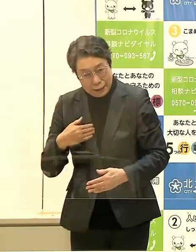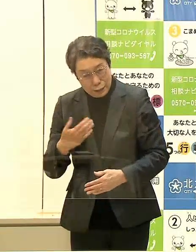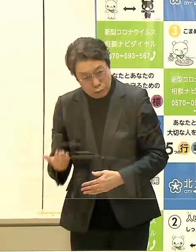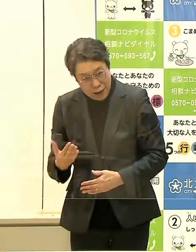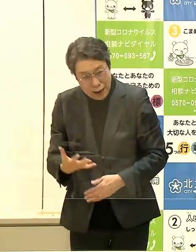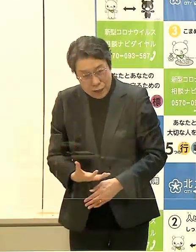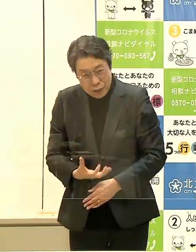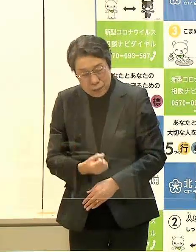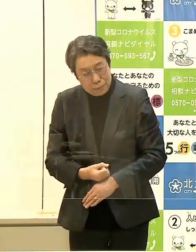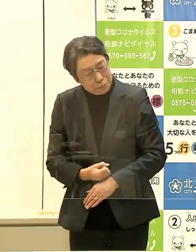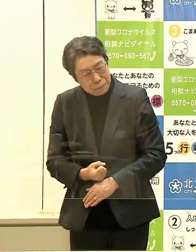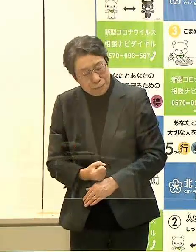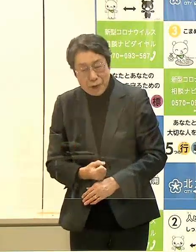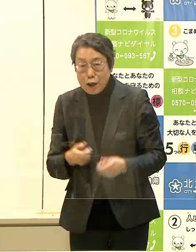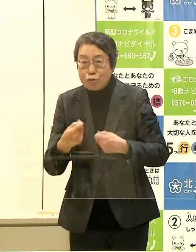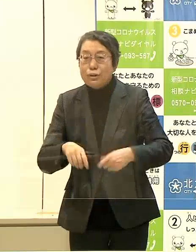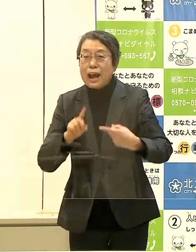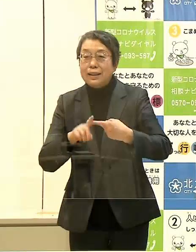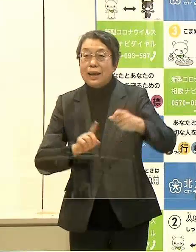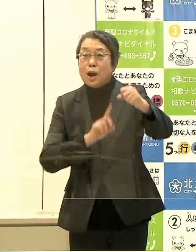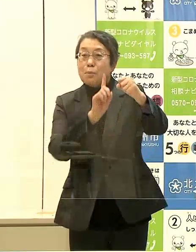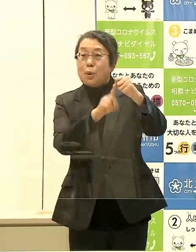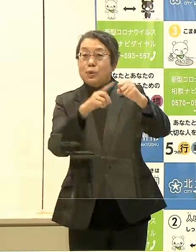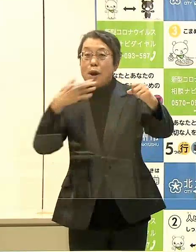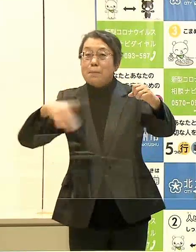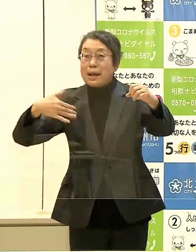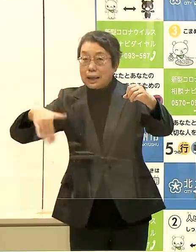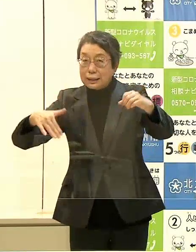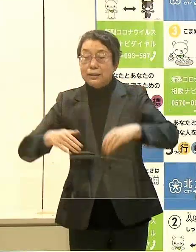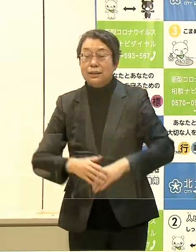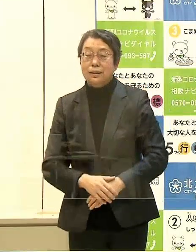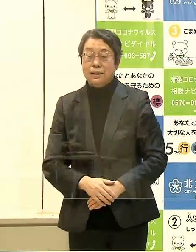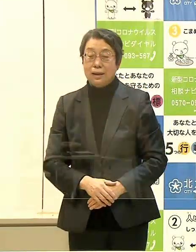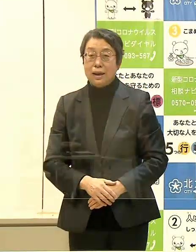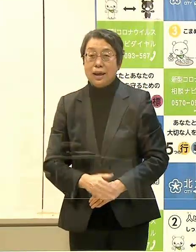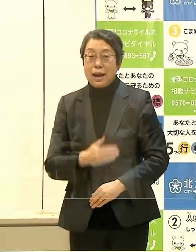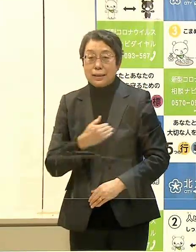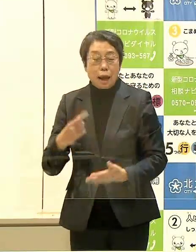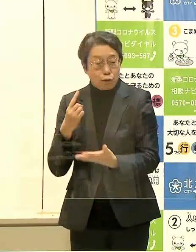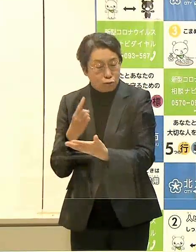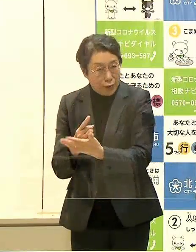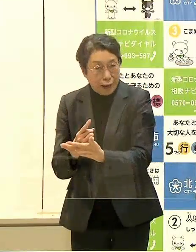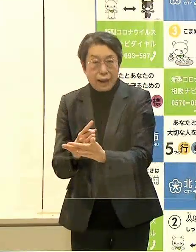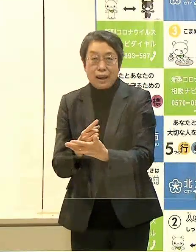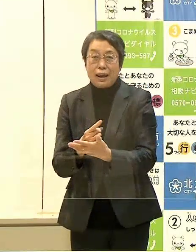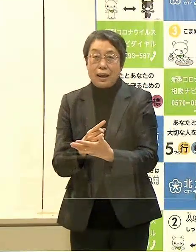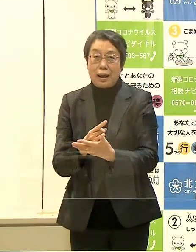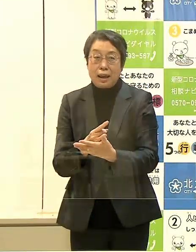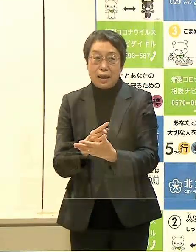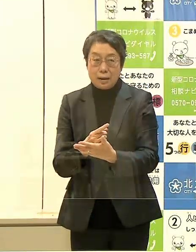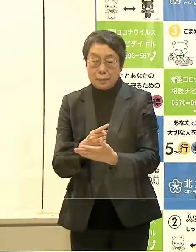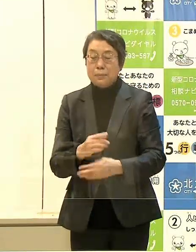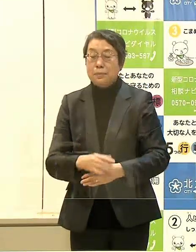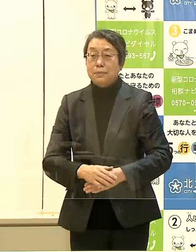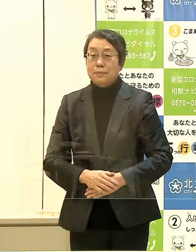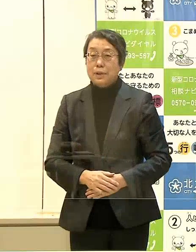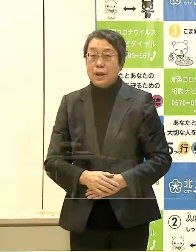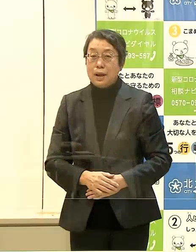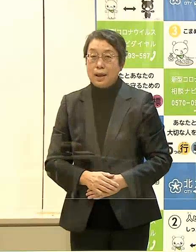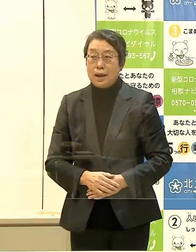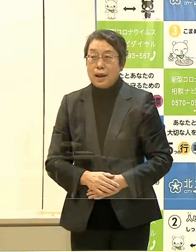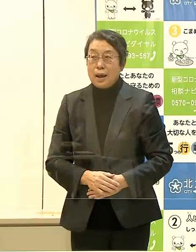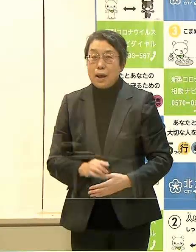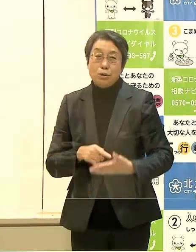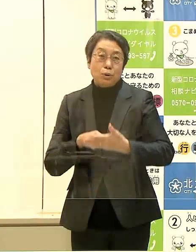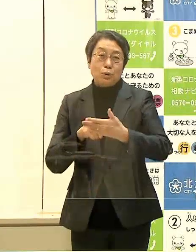まだ具体的な目標は定まっておりませんがいまできる限りそうした面でも成果が